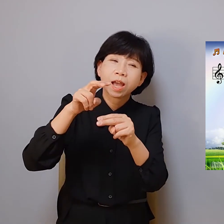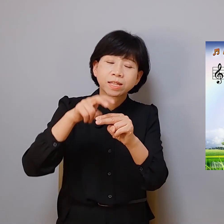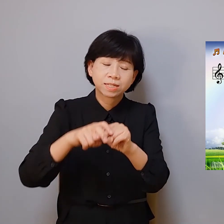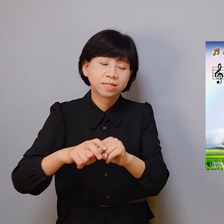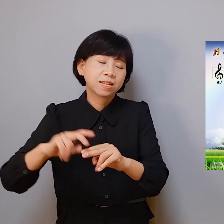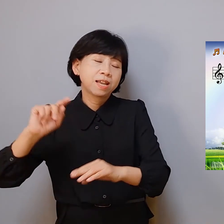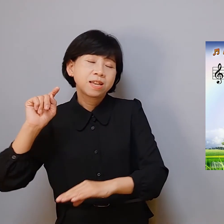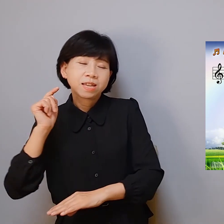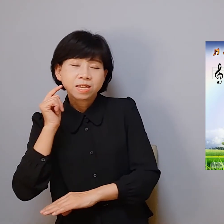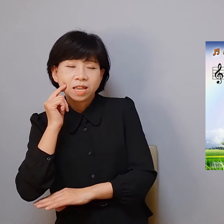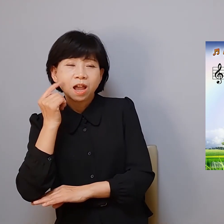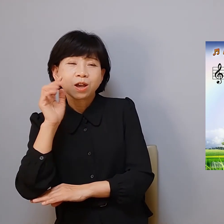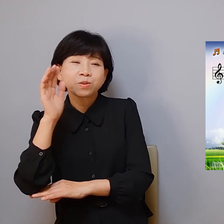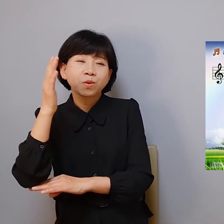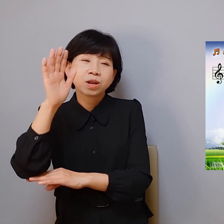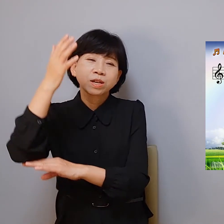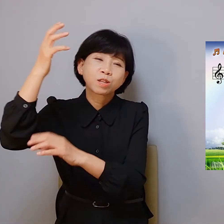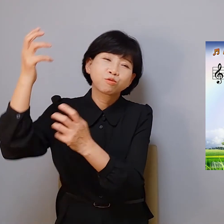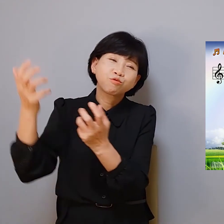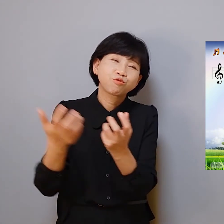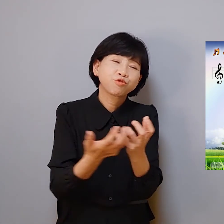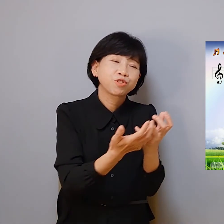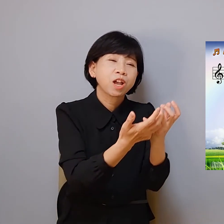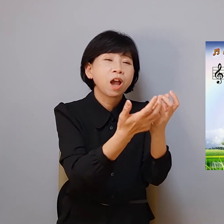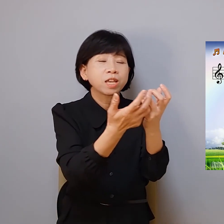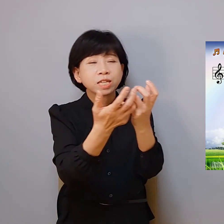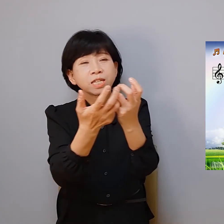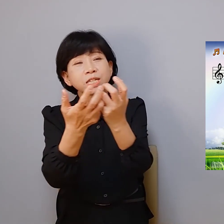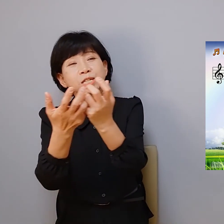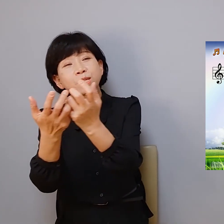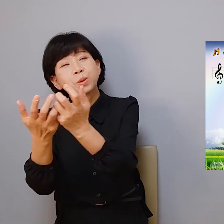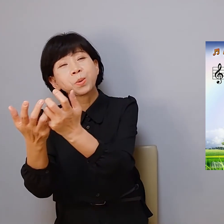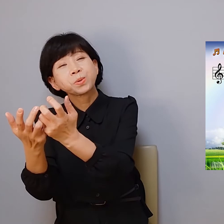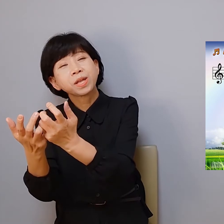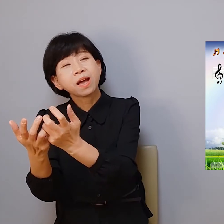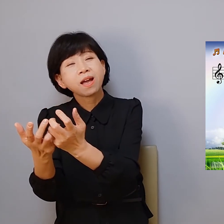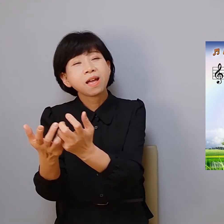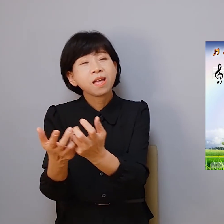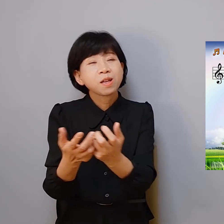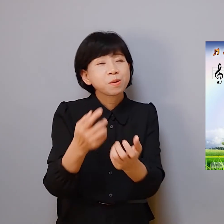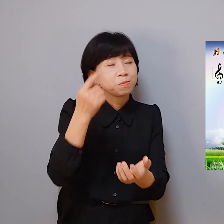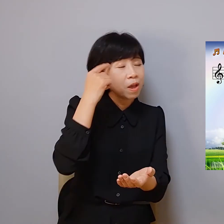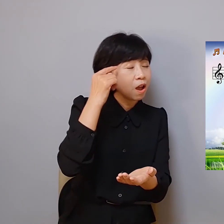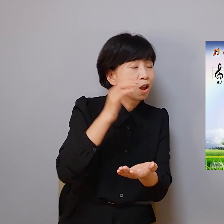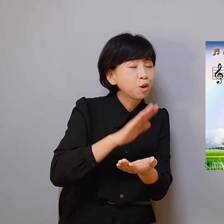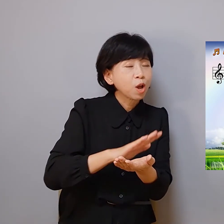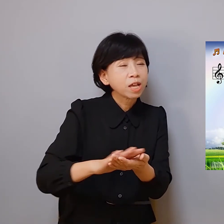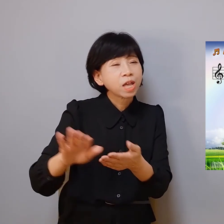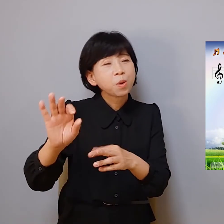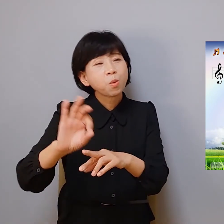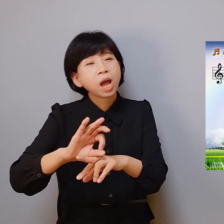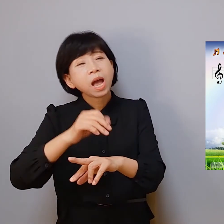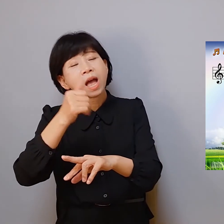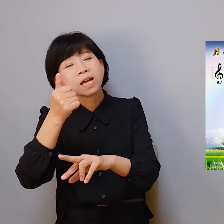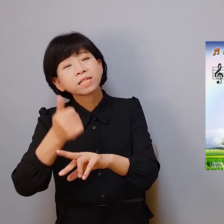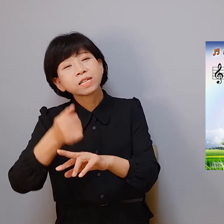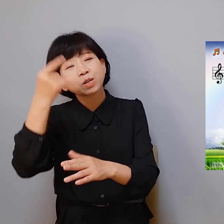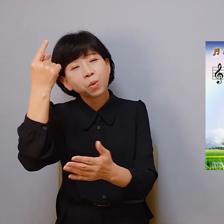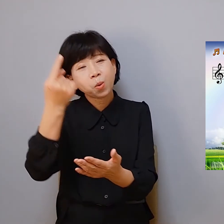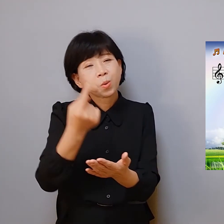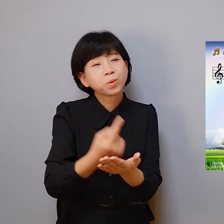계신 보좌는 영광에 둘려 있도다.